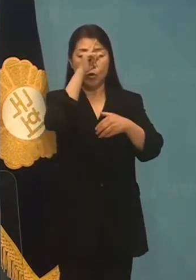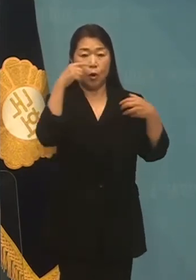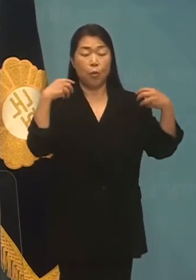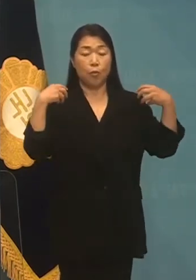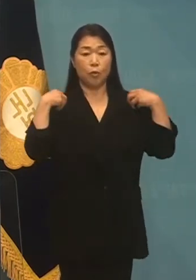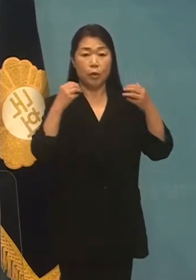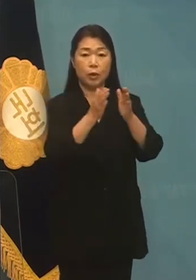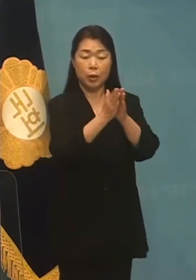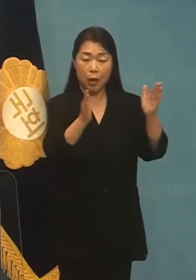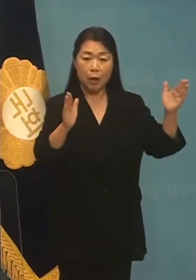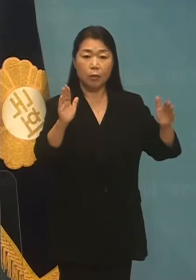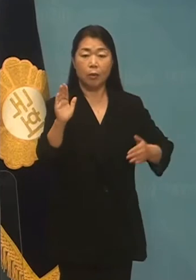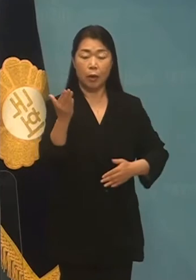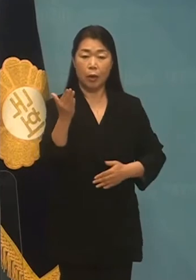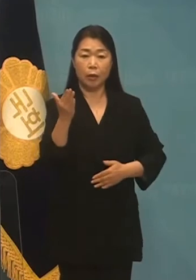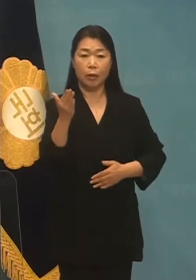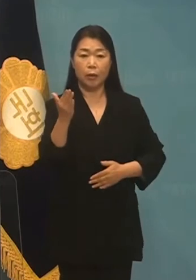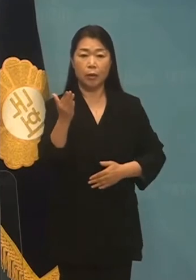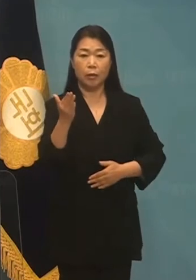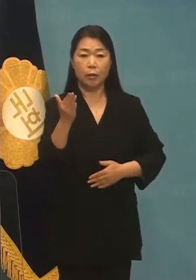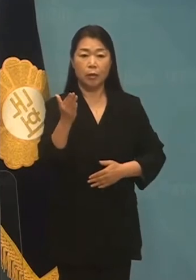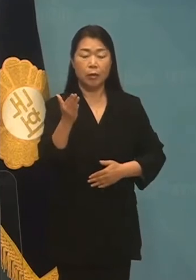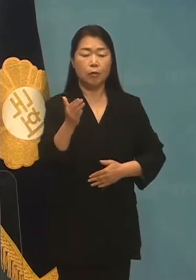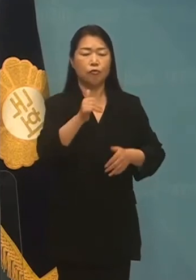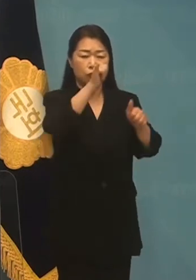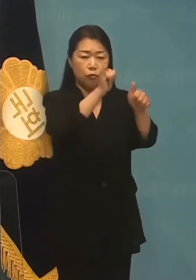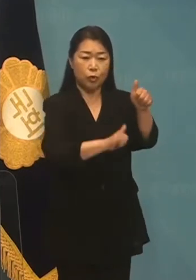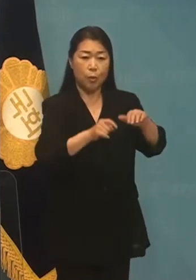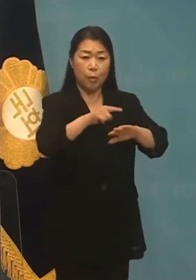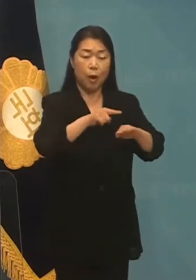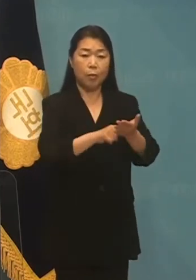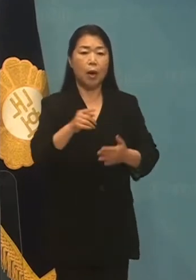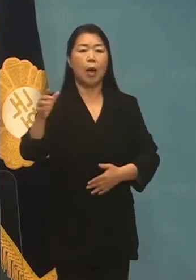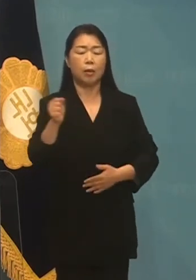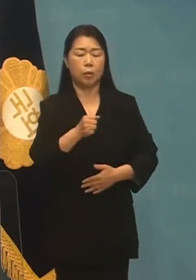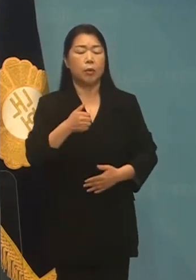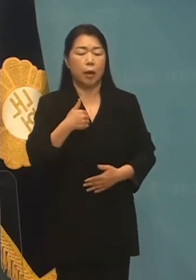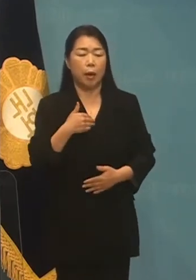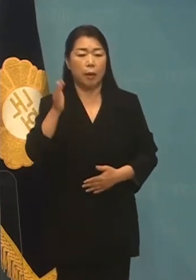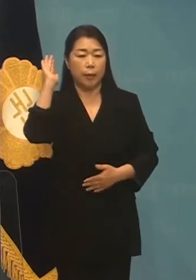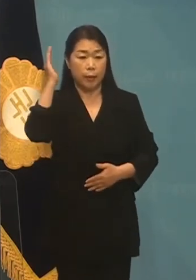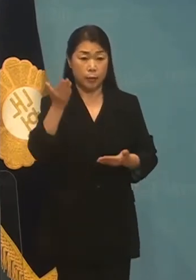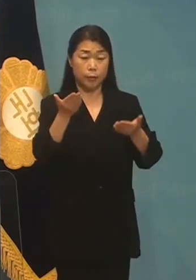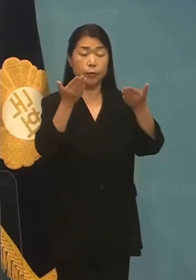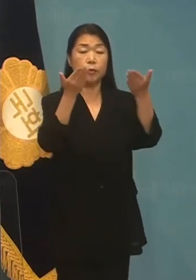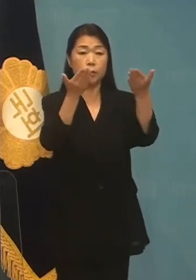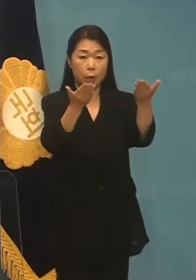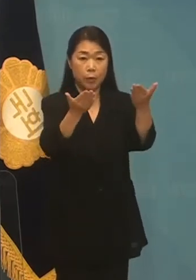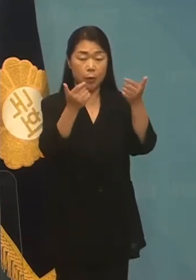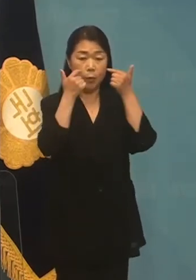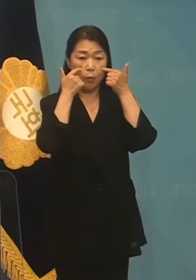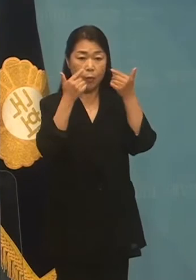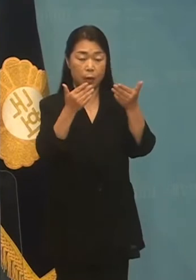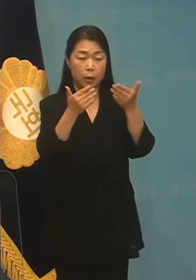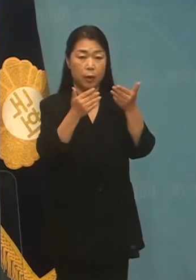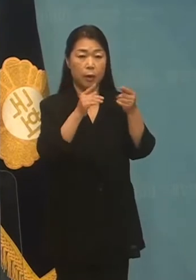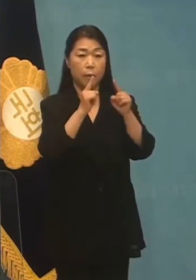창출을 달성하기 위한 충정으로 이 자리에 섰음을